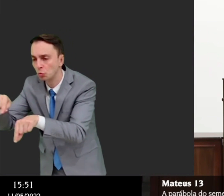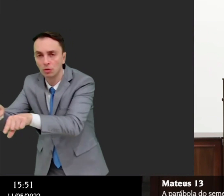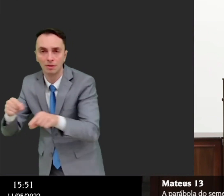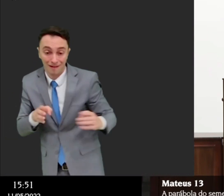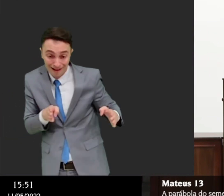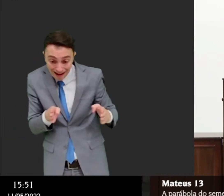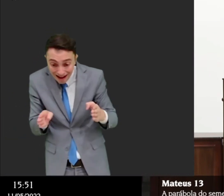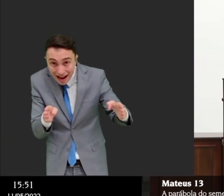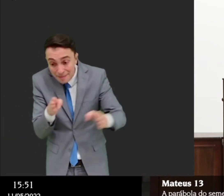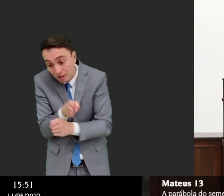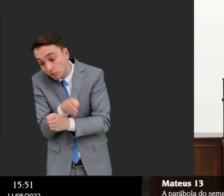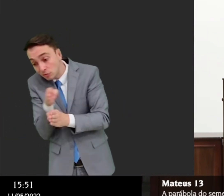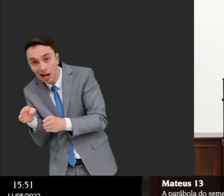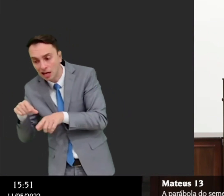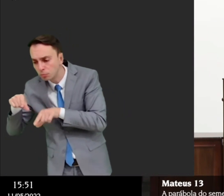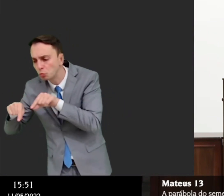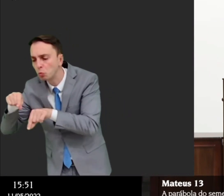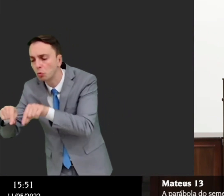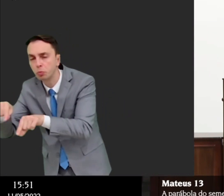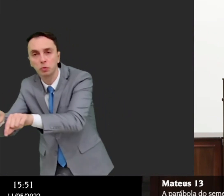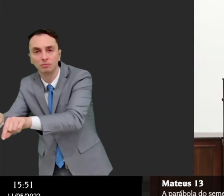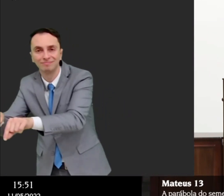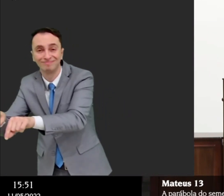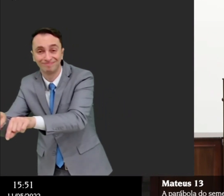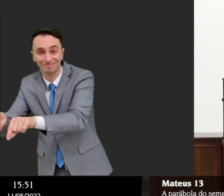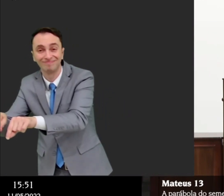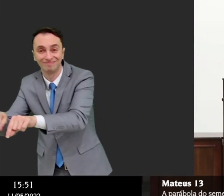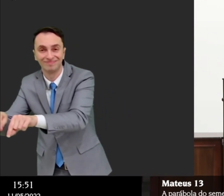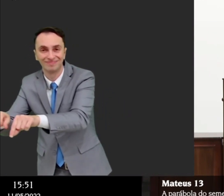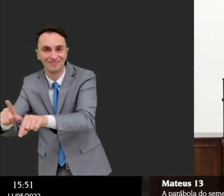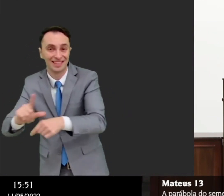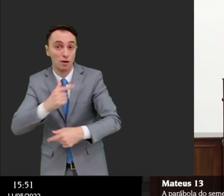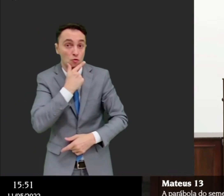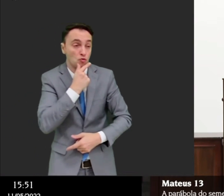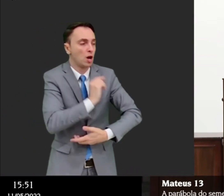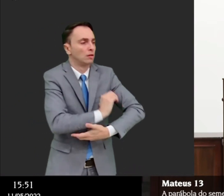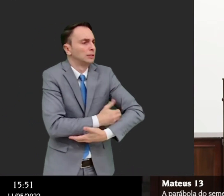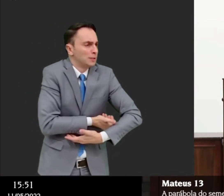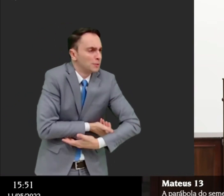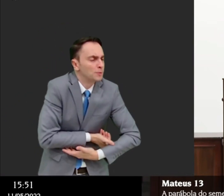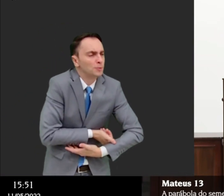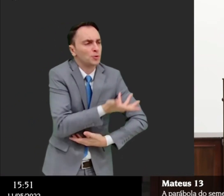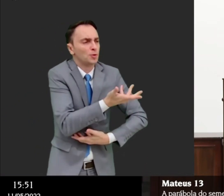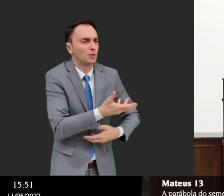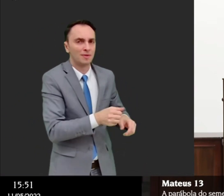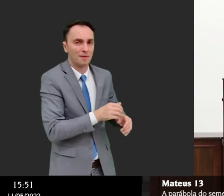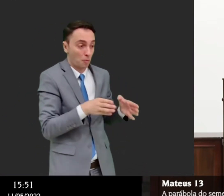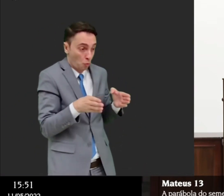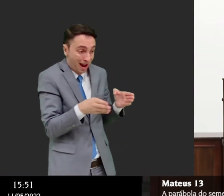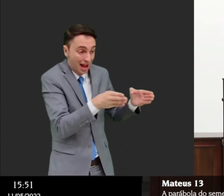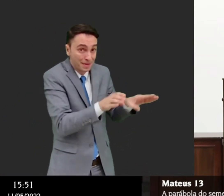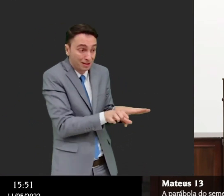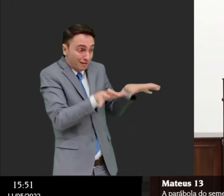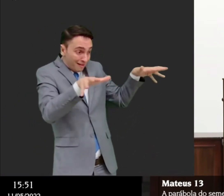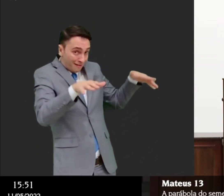a sua semente. Então, o que caiu junto ao caminho, as